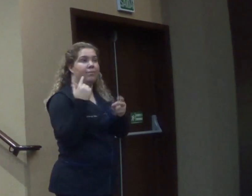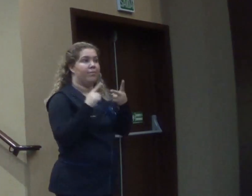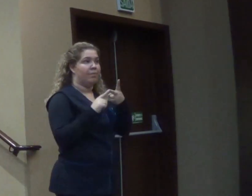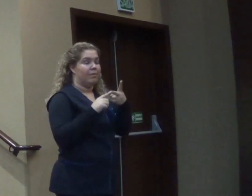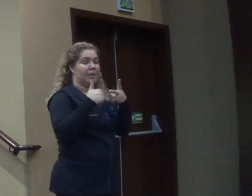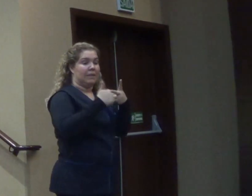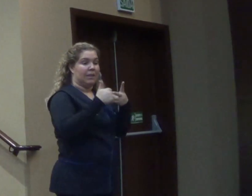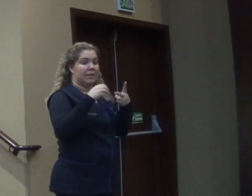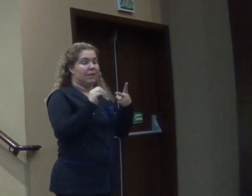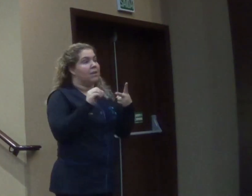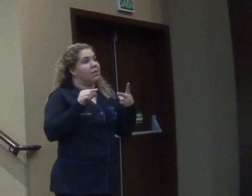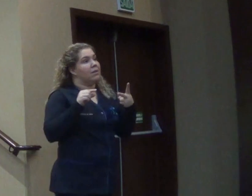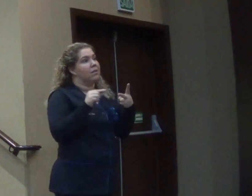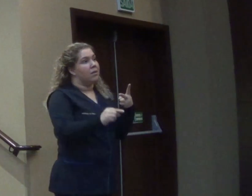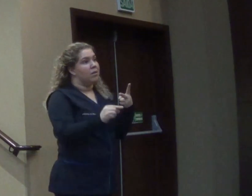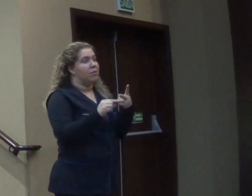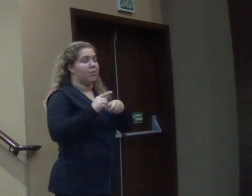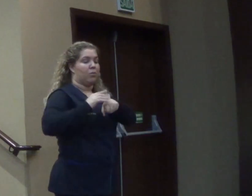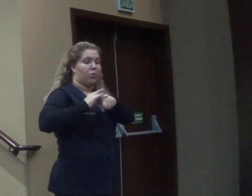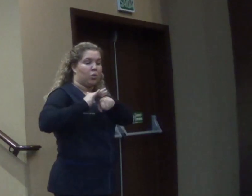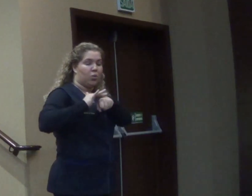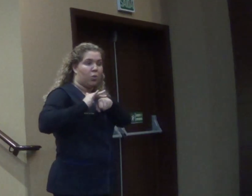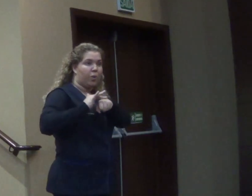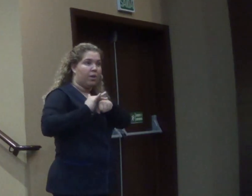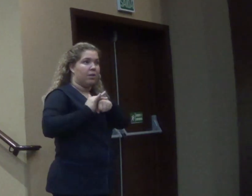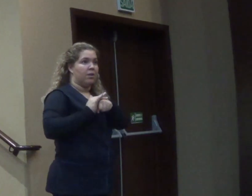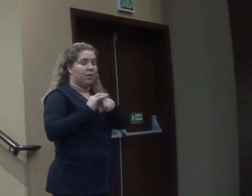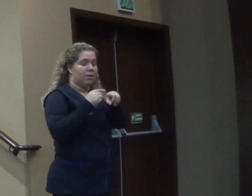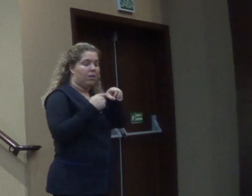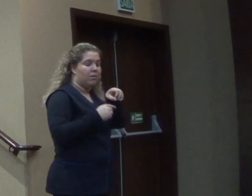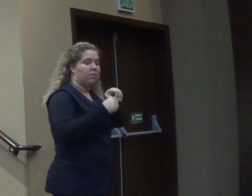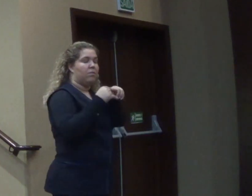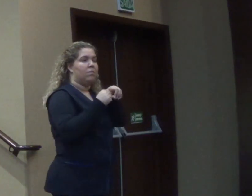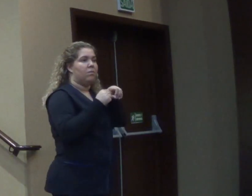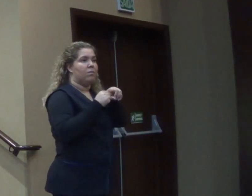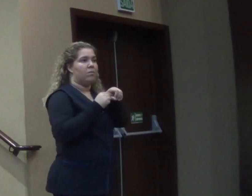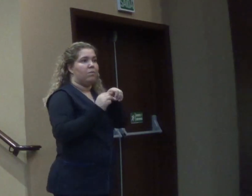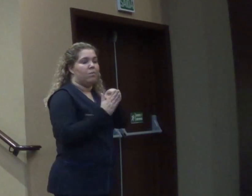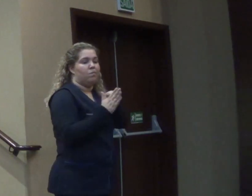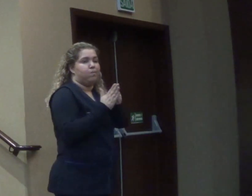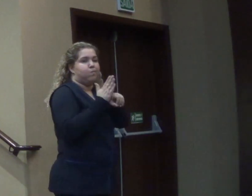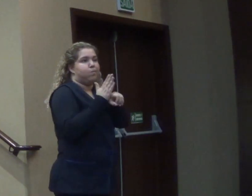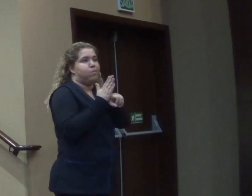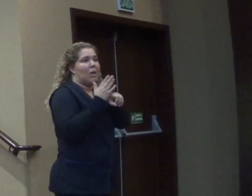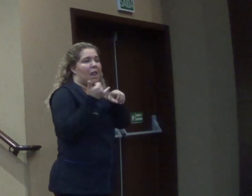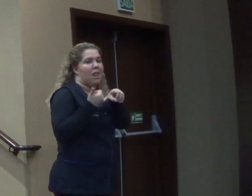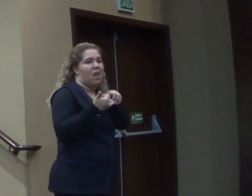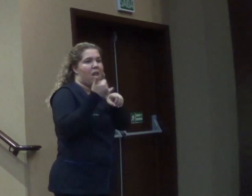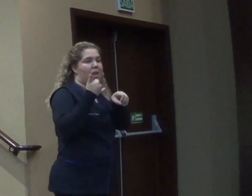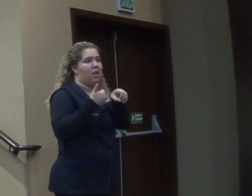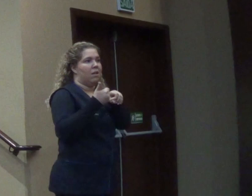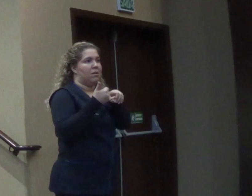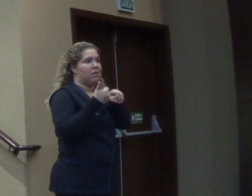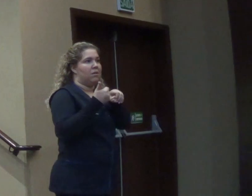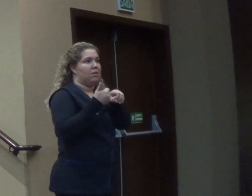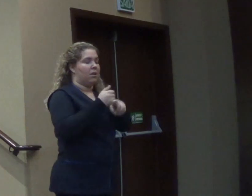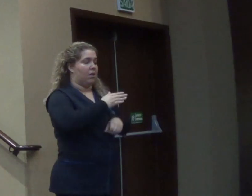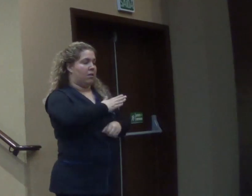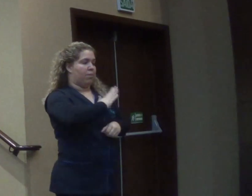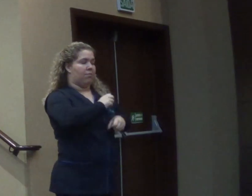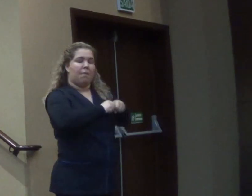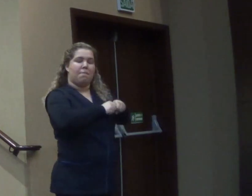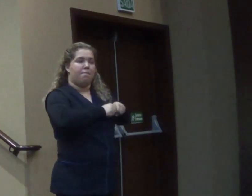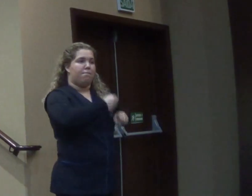10.700 praticamente morreram de doenças cardiovasculares e infarto, que são as duas causas que mais matam. Mas o